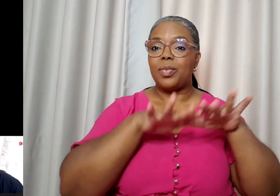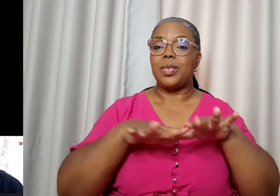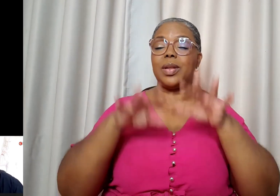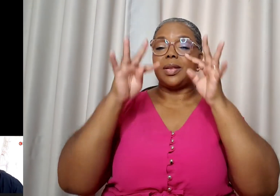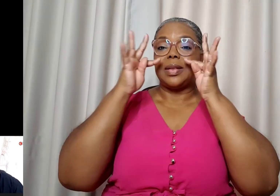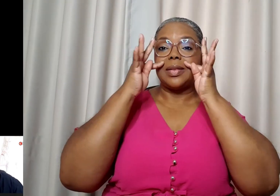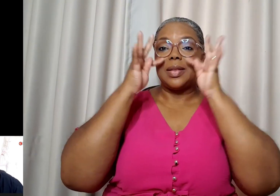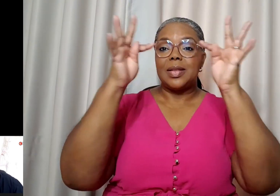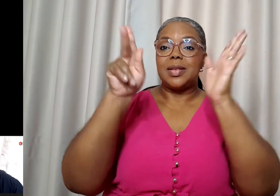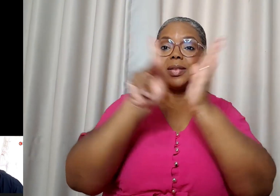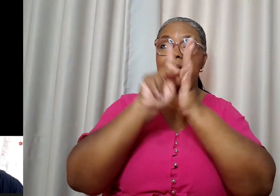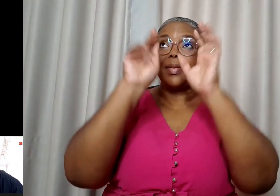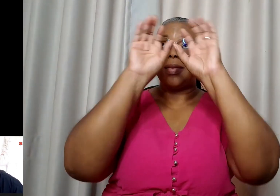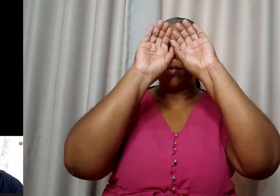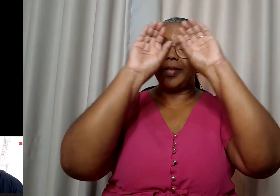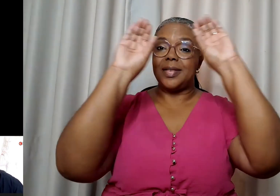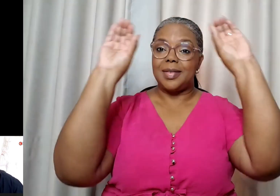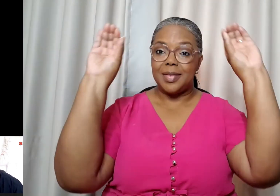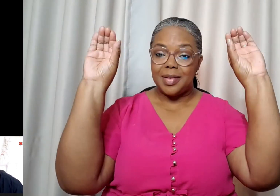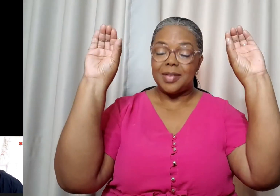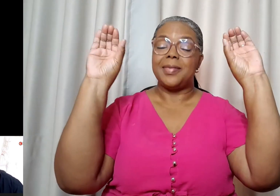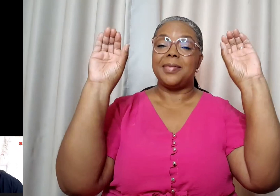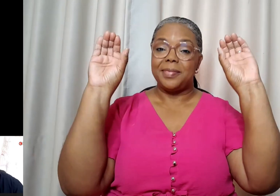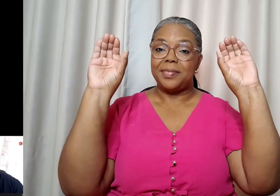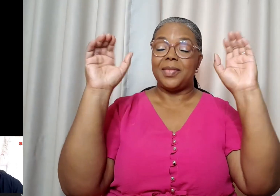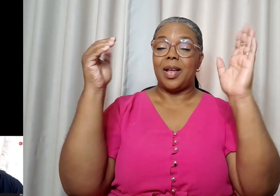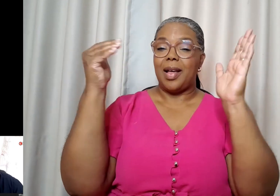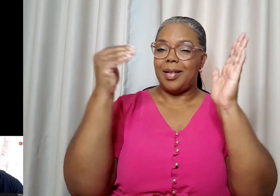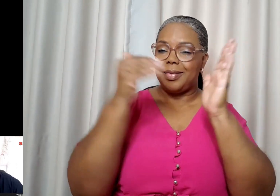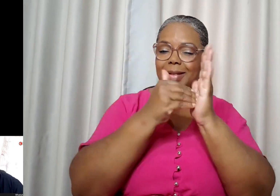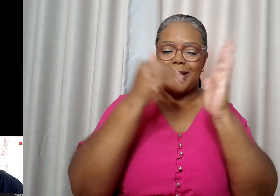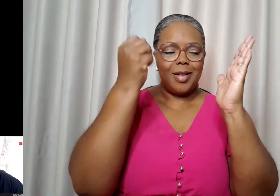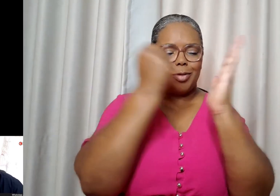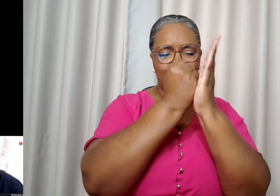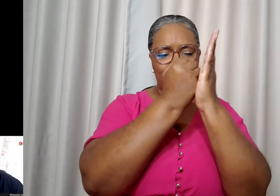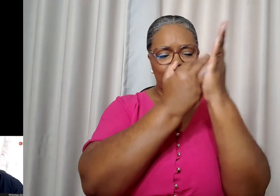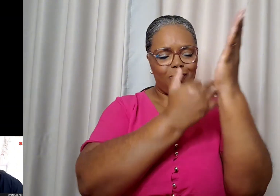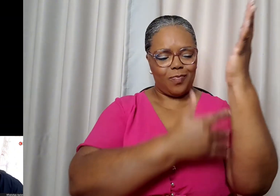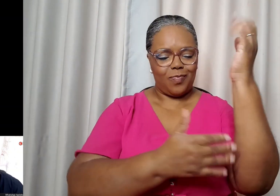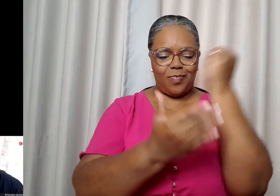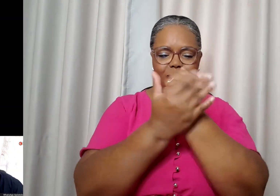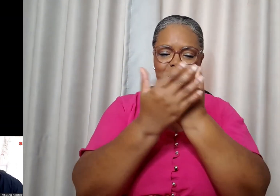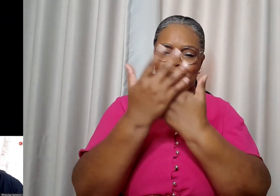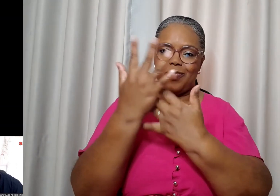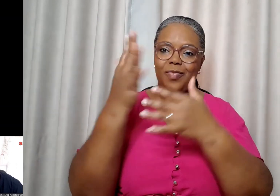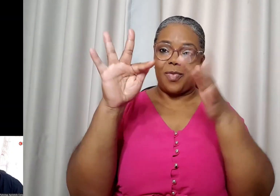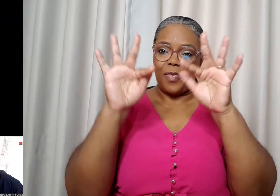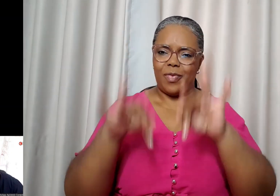e ir até o sacrifício final para nos salvar.